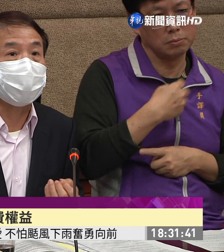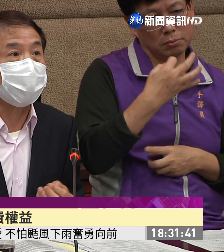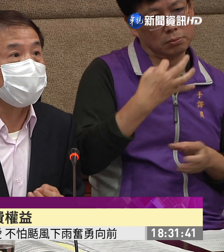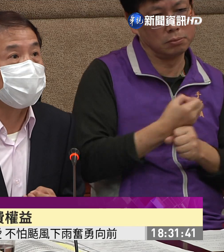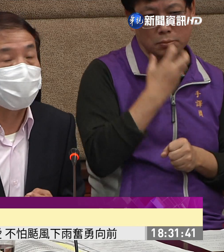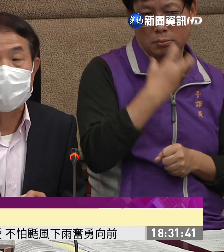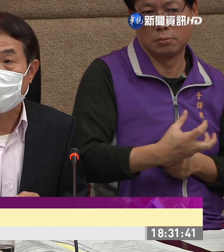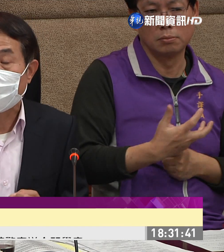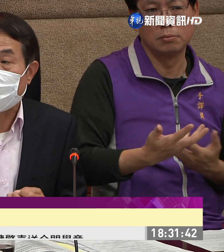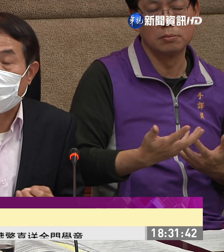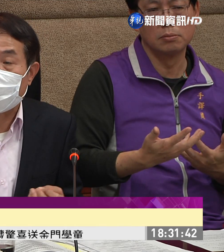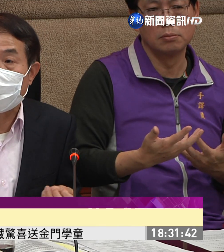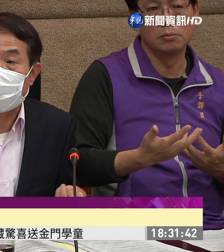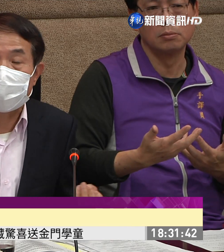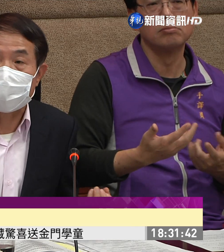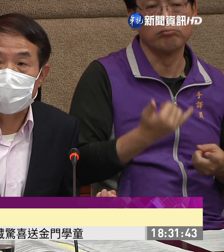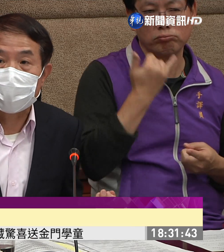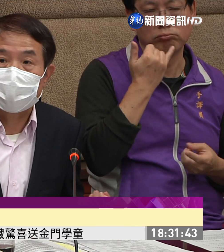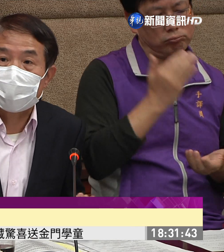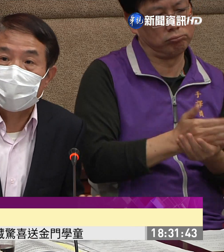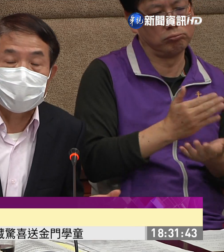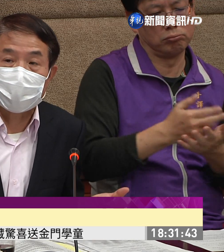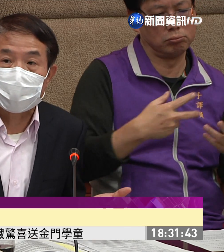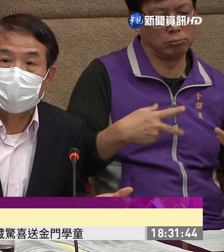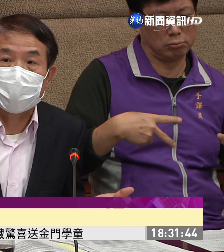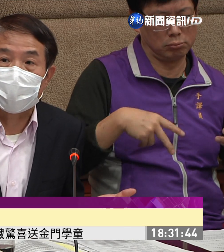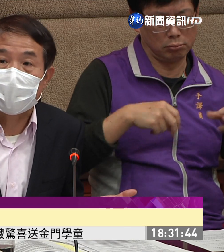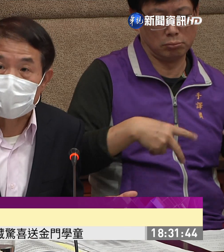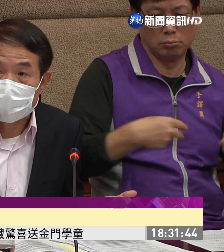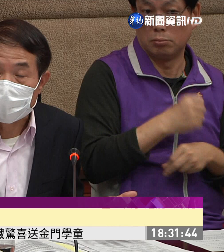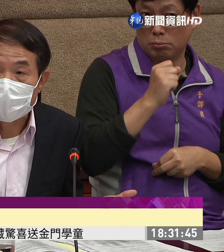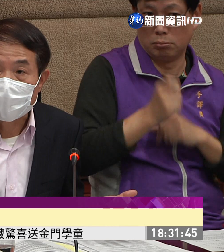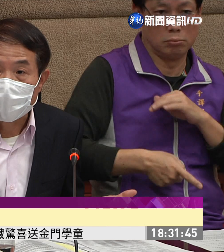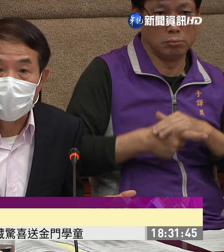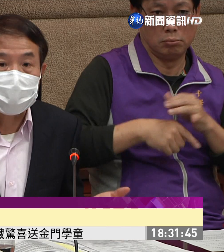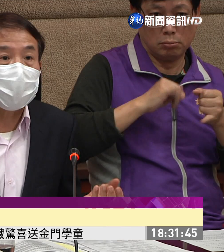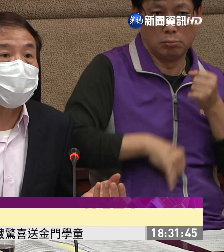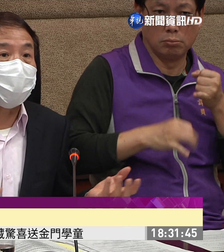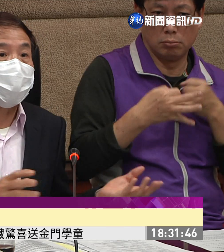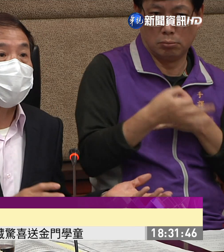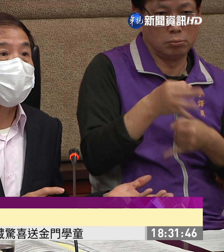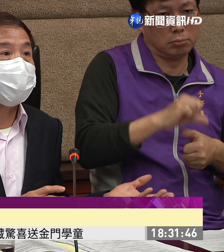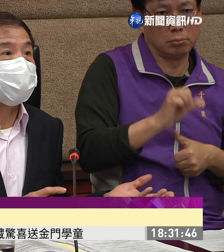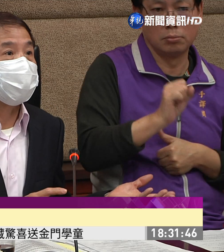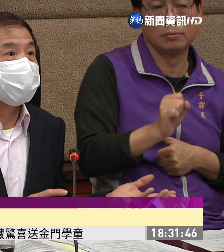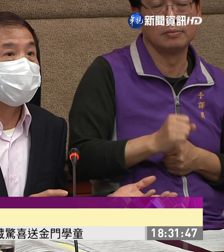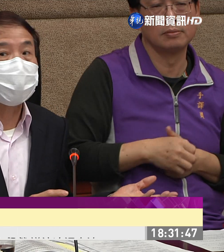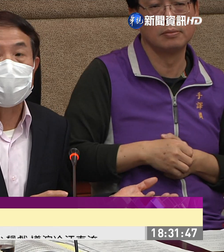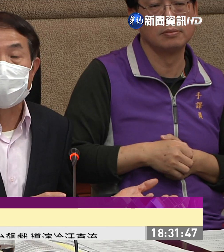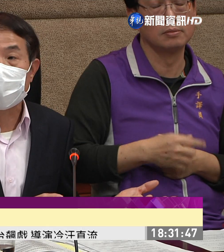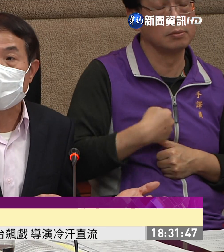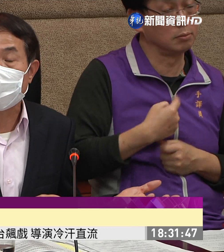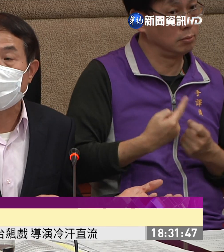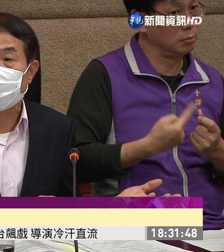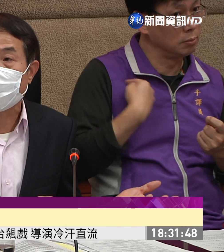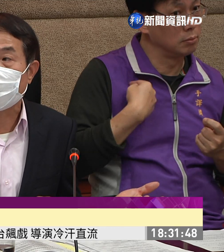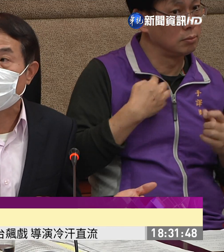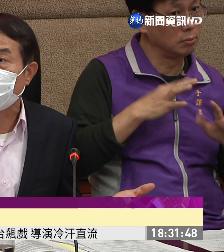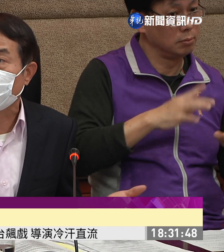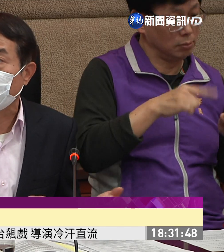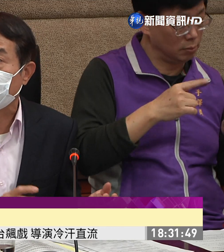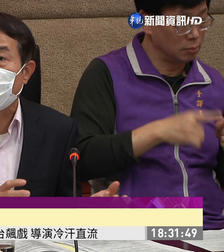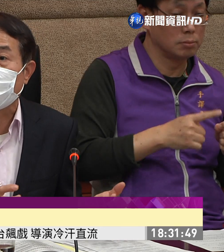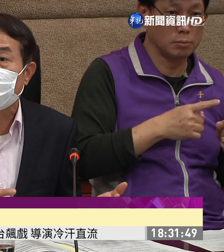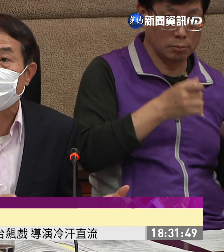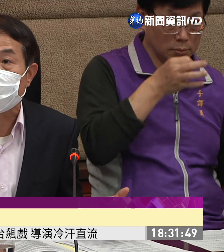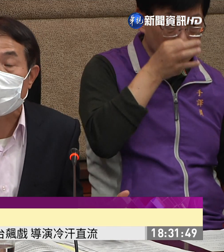权益有受到影响，他可以终止契约，但是不能收违约金。哦，那我们在审去年的、今年的汇率的